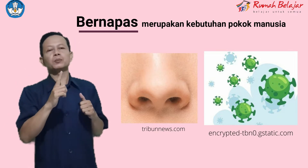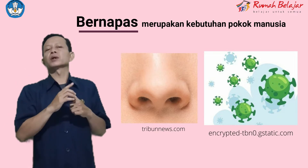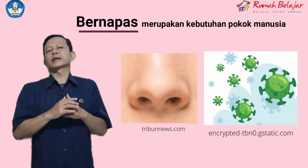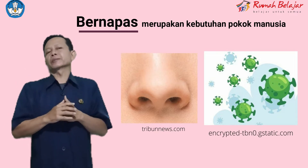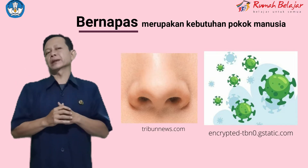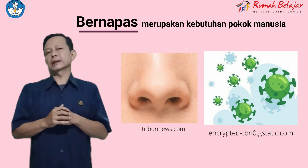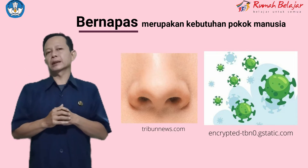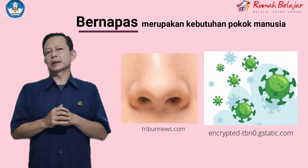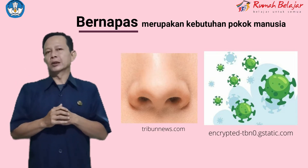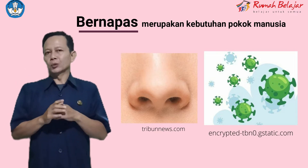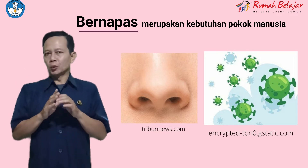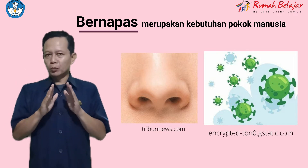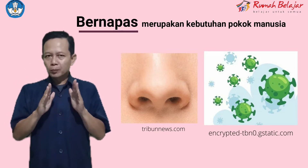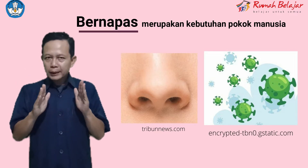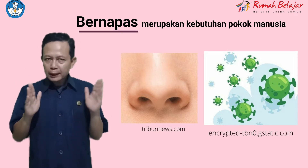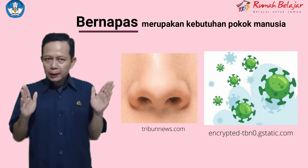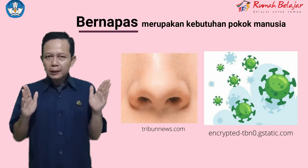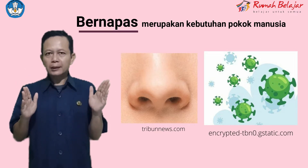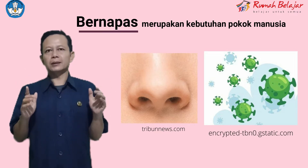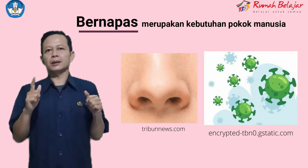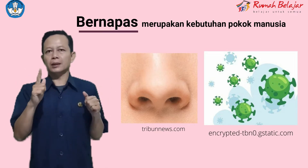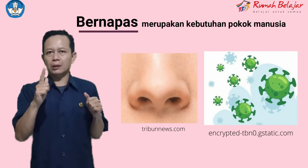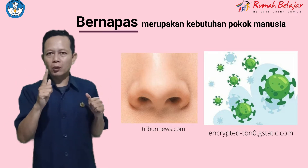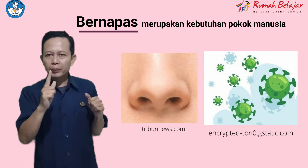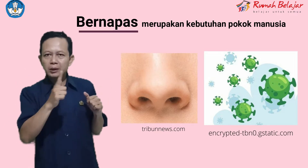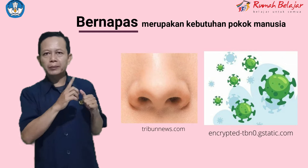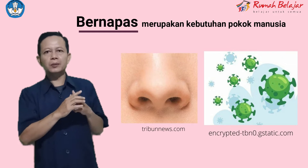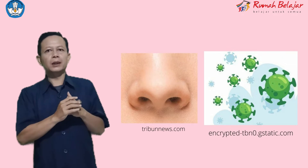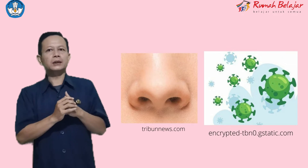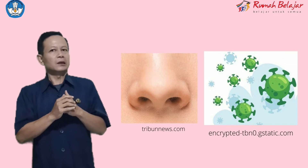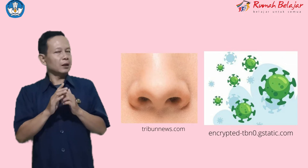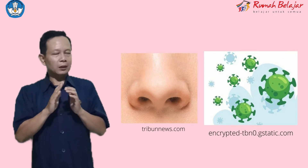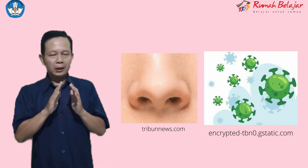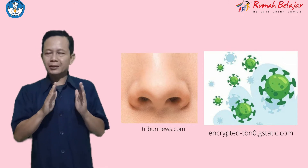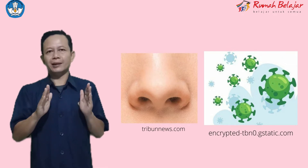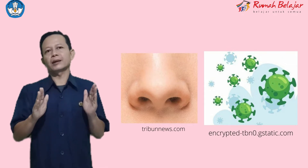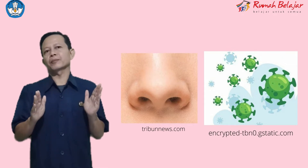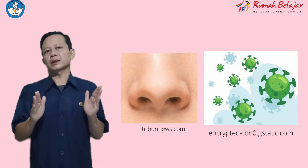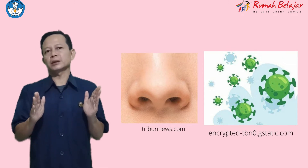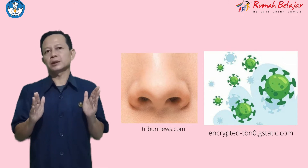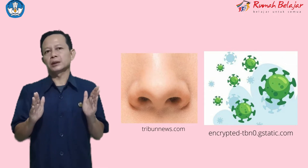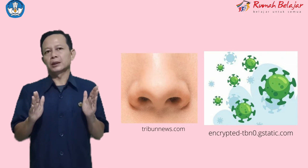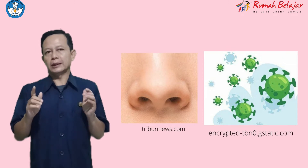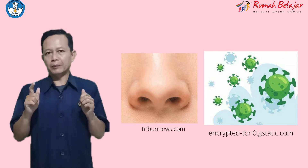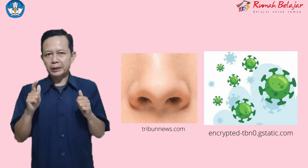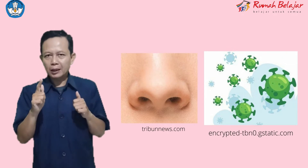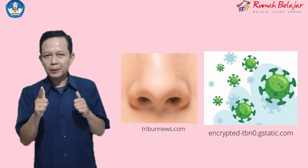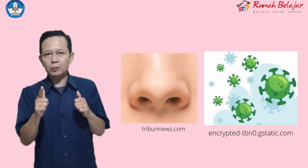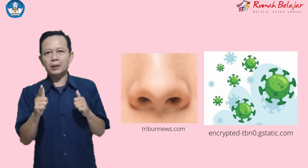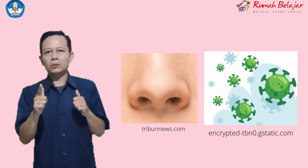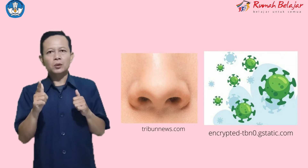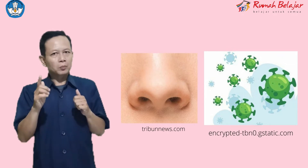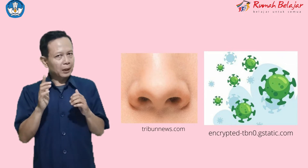bisa menimbulkan kematian. Umumnya yang terkena COVID-19 adalah sesak napas yang